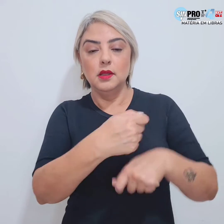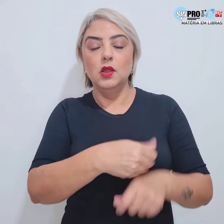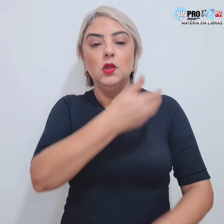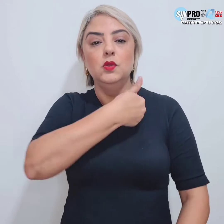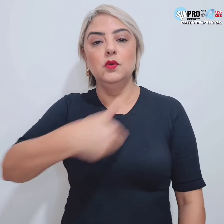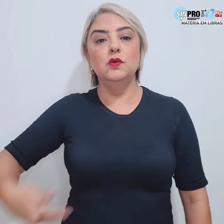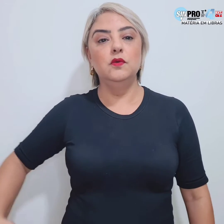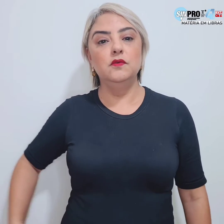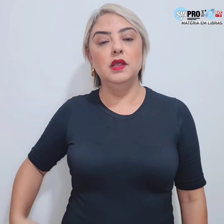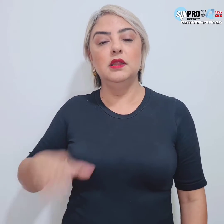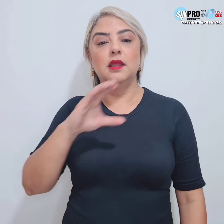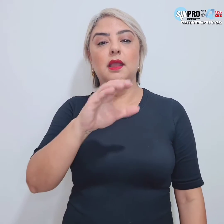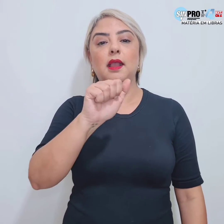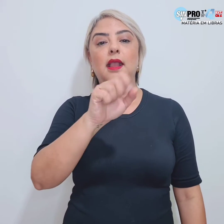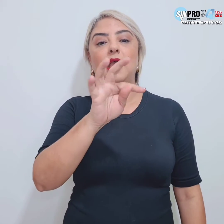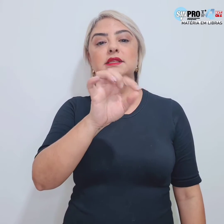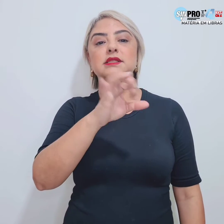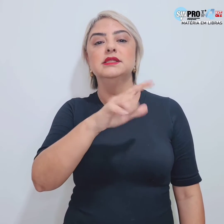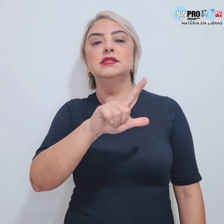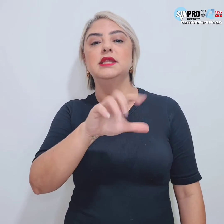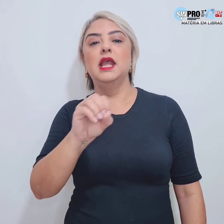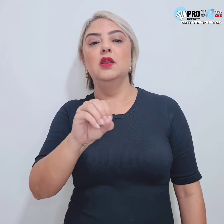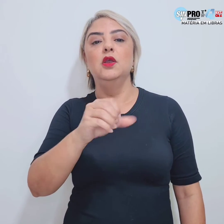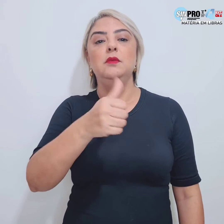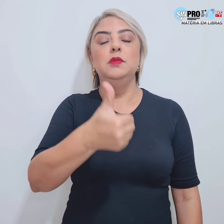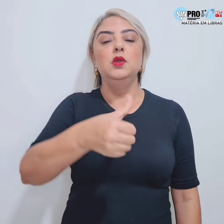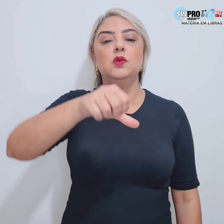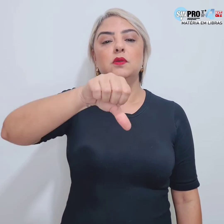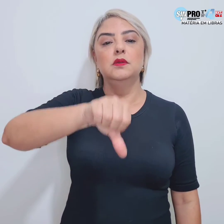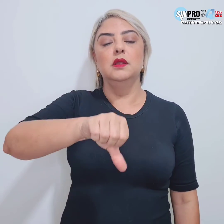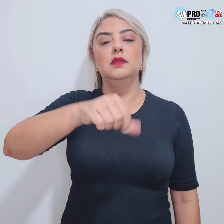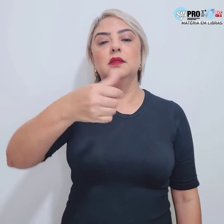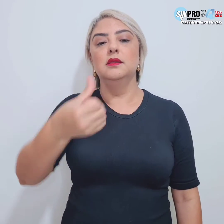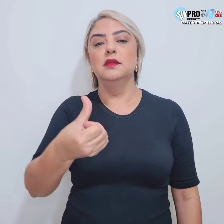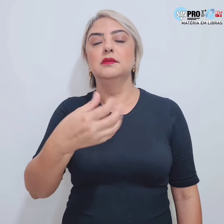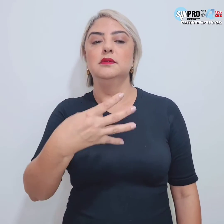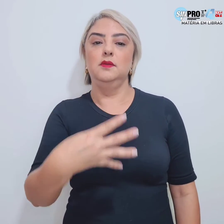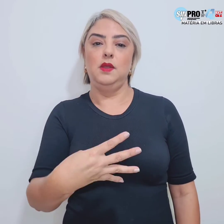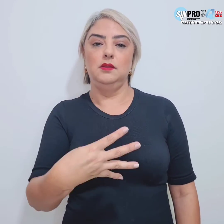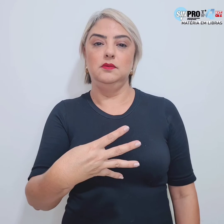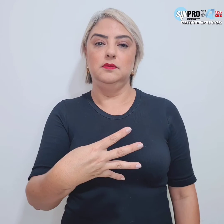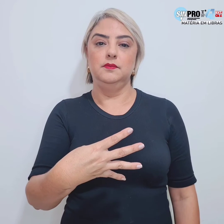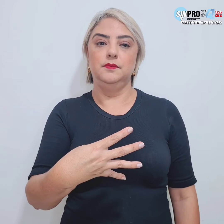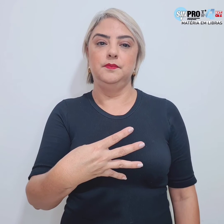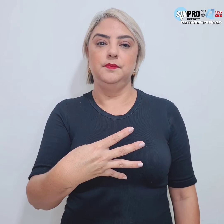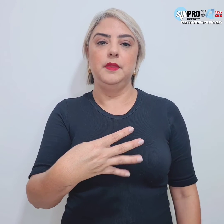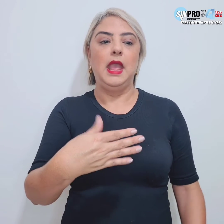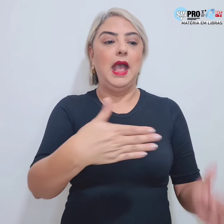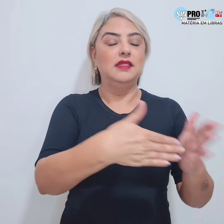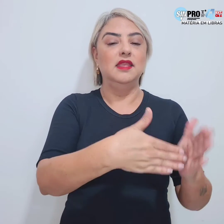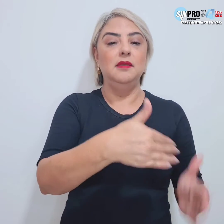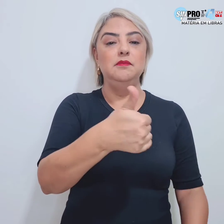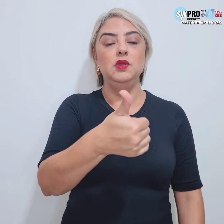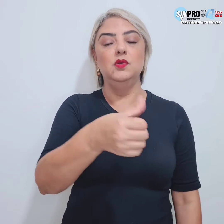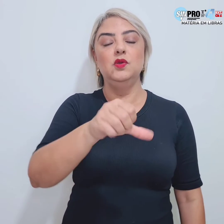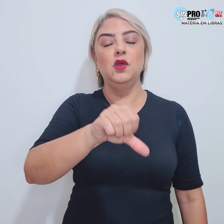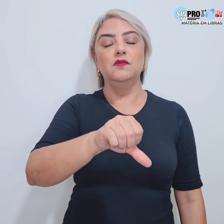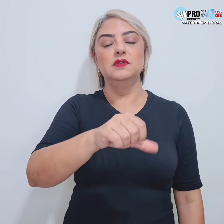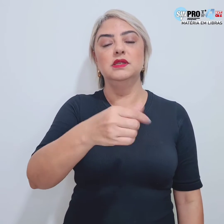Castelo Branco, em 1964 a 1967,